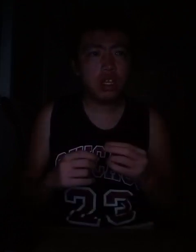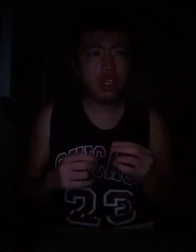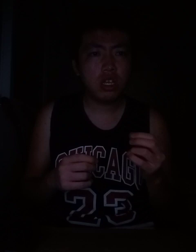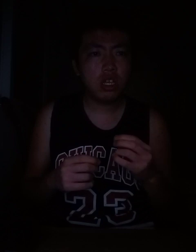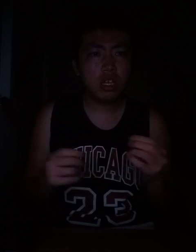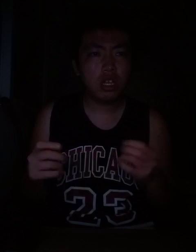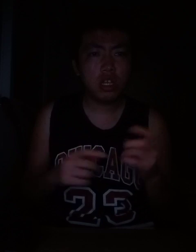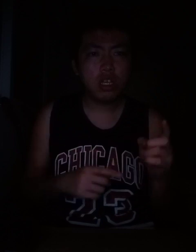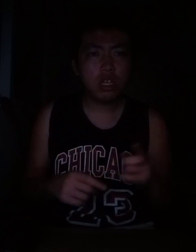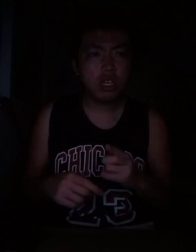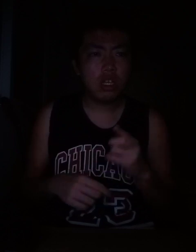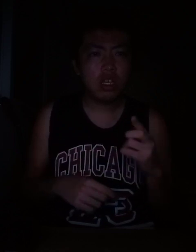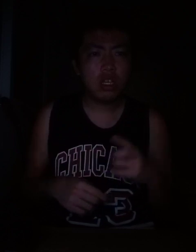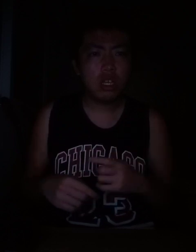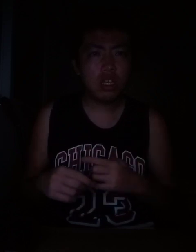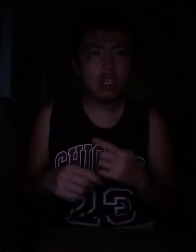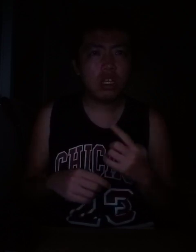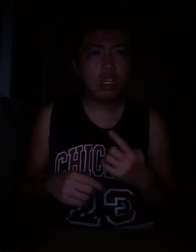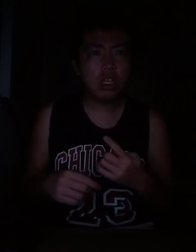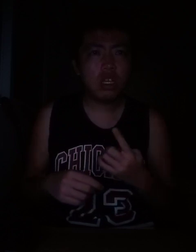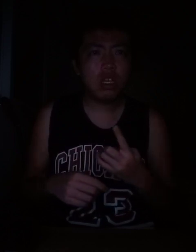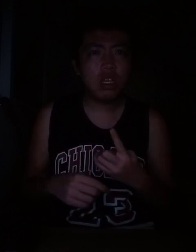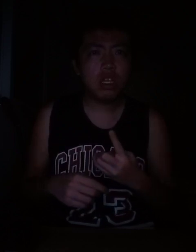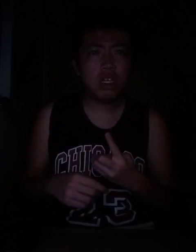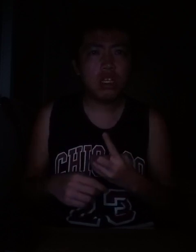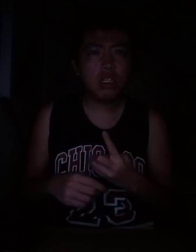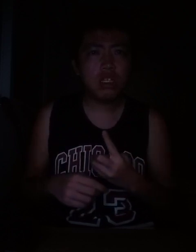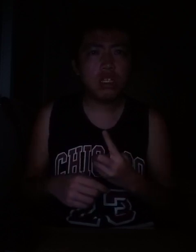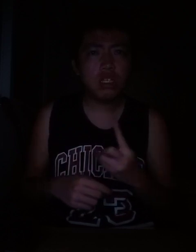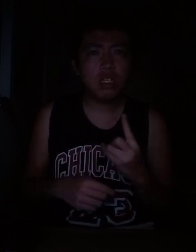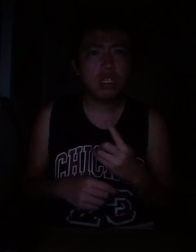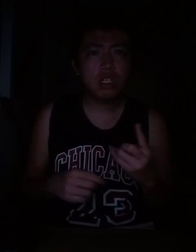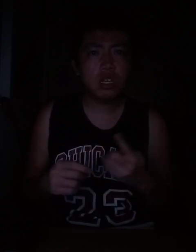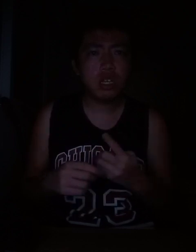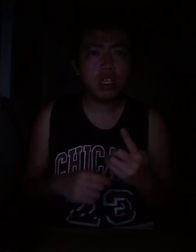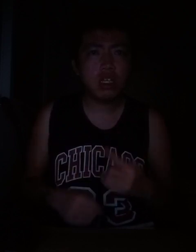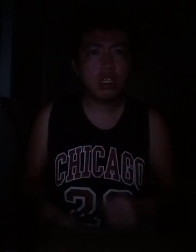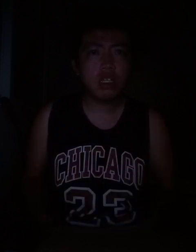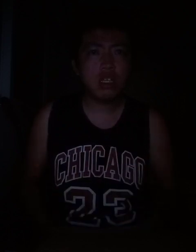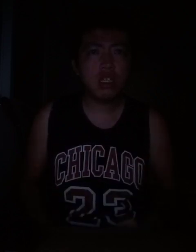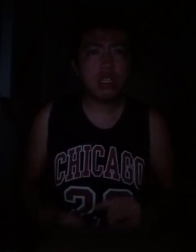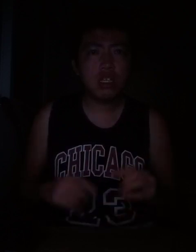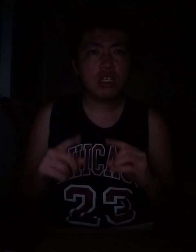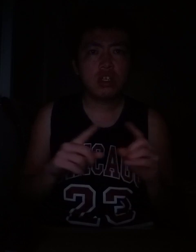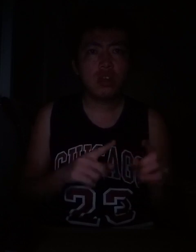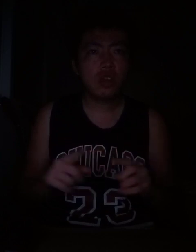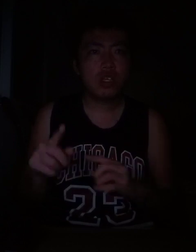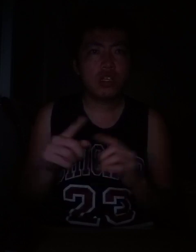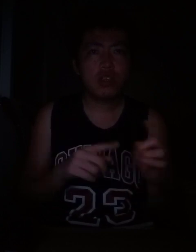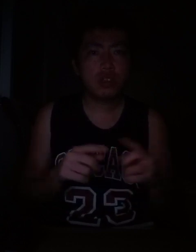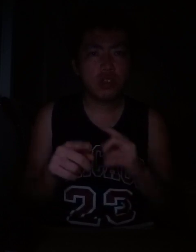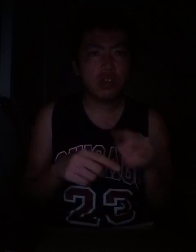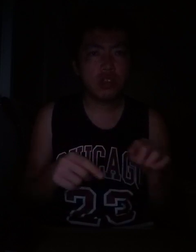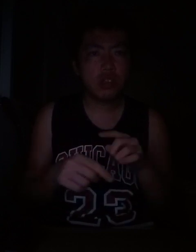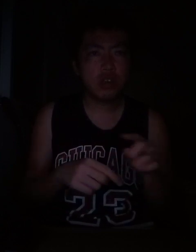go wrong. He kind of struggles to fold the phone. 실내에서 사용하는 제습기를 시험한다며 야외로